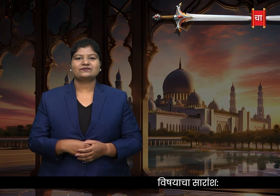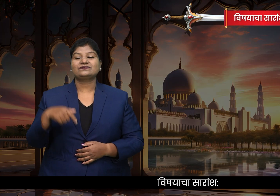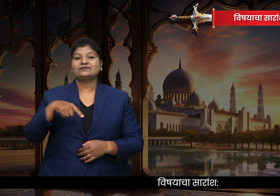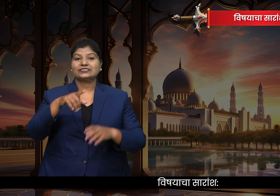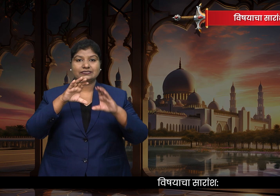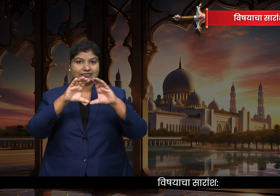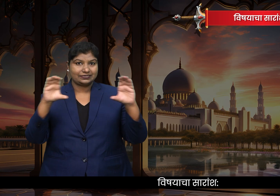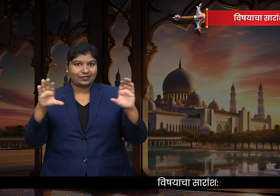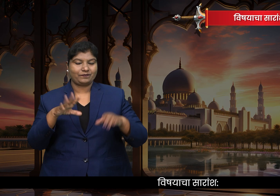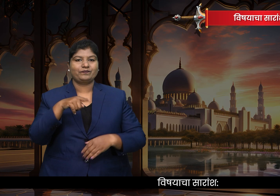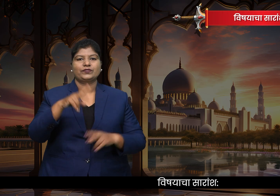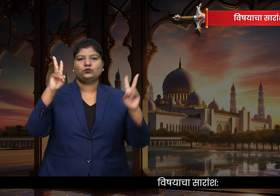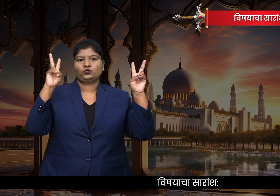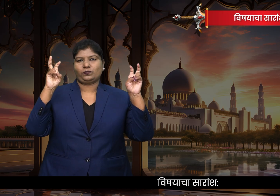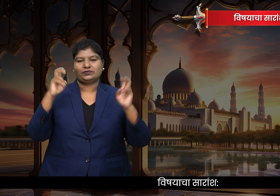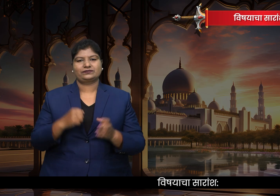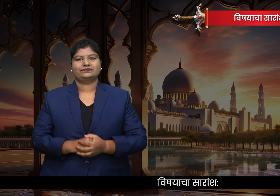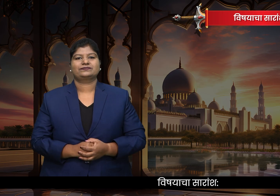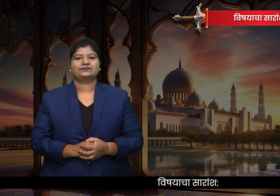विषयाचा सारांश.